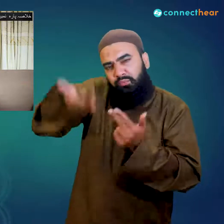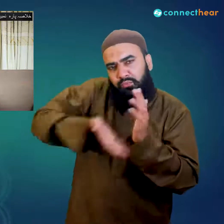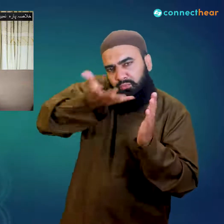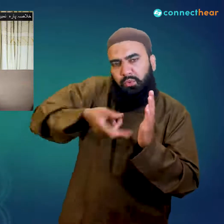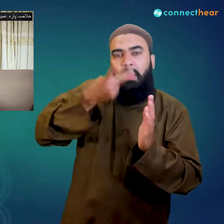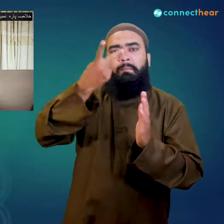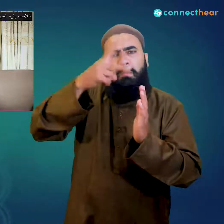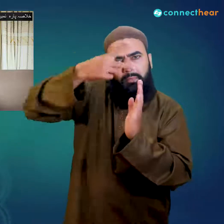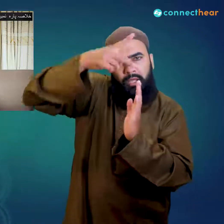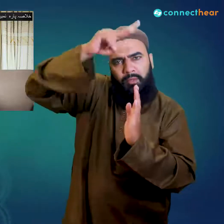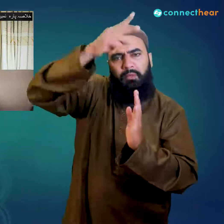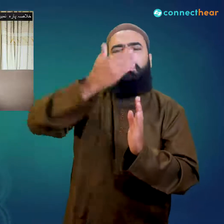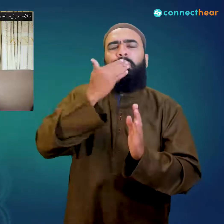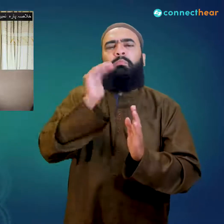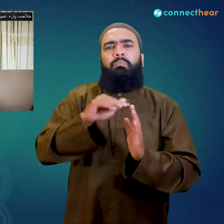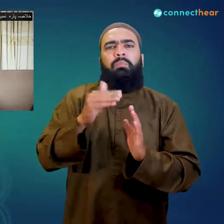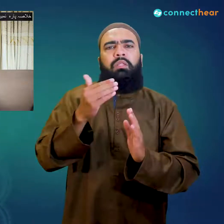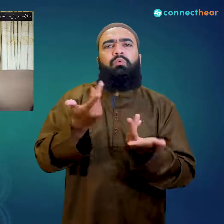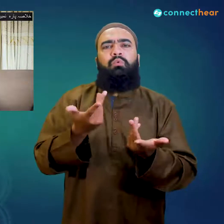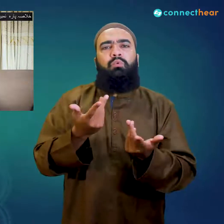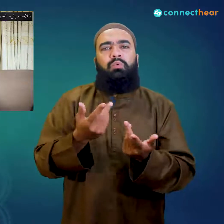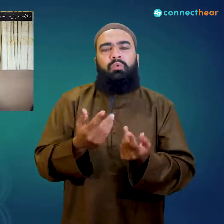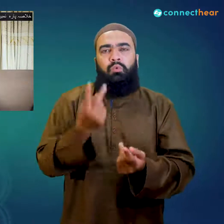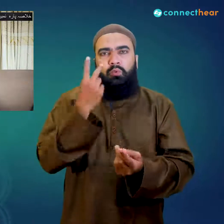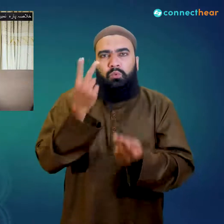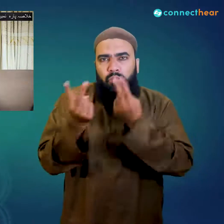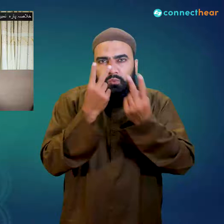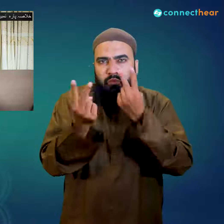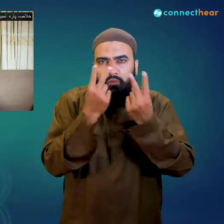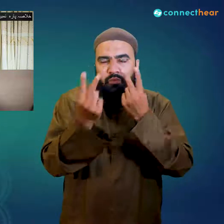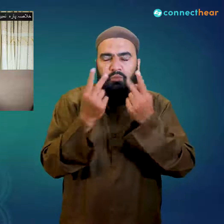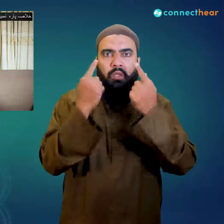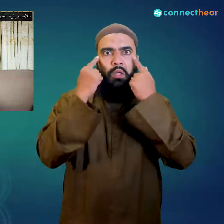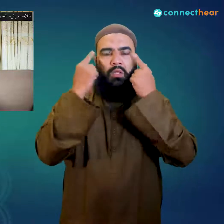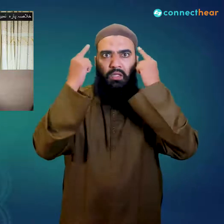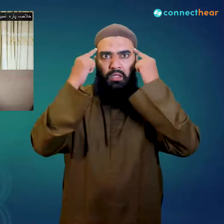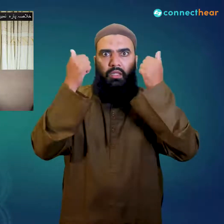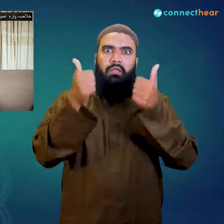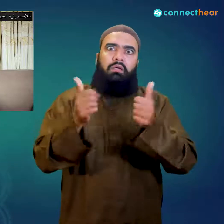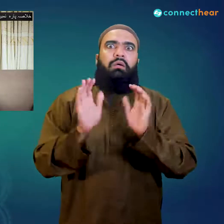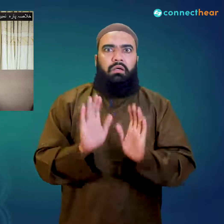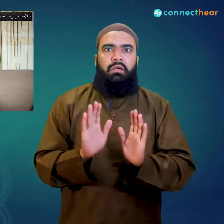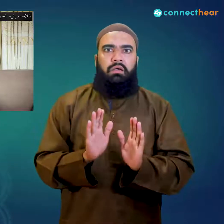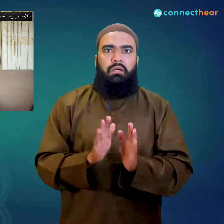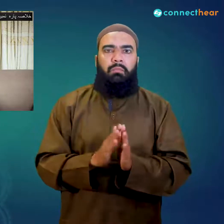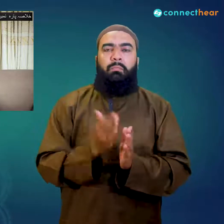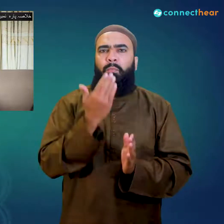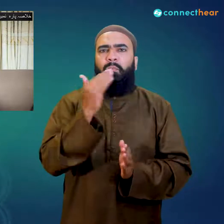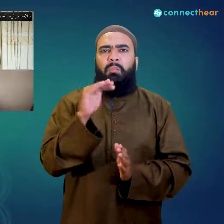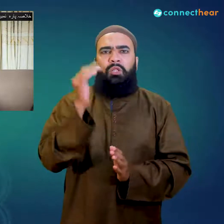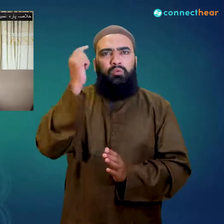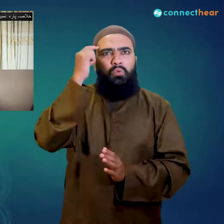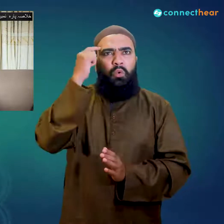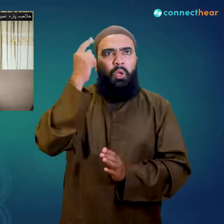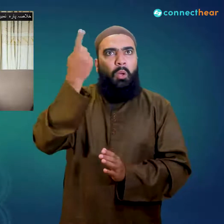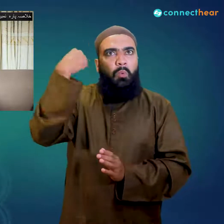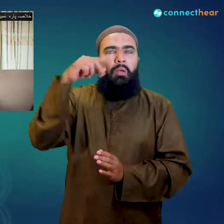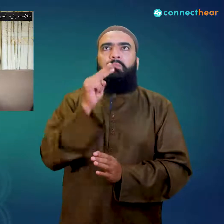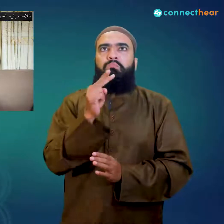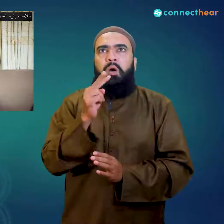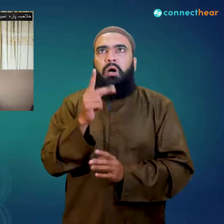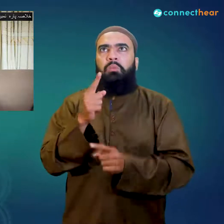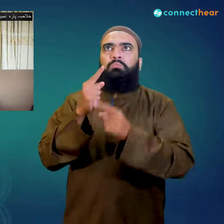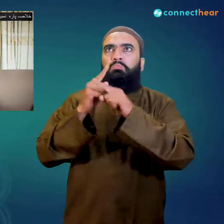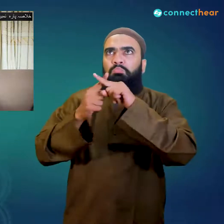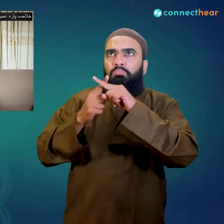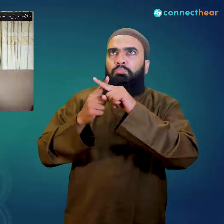عبرت اور نصیحت کے لیے ہے، اور اس واقعے کے اندر یا دیگر واقعات کے اندر ان چیزوں کو پیش کیا جاتا ہے جو